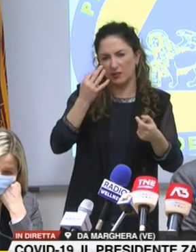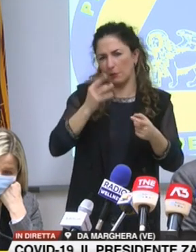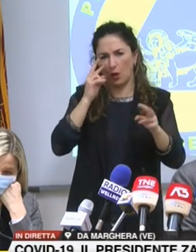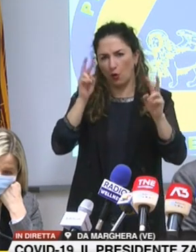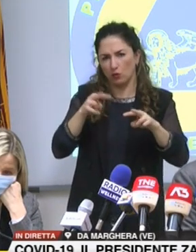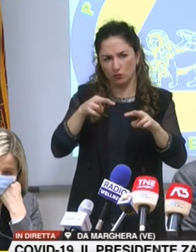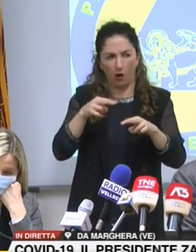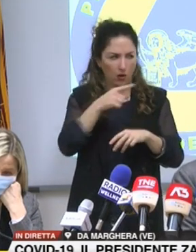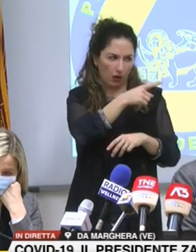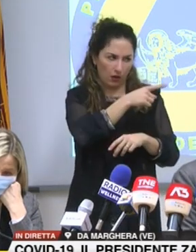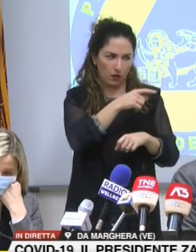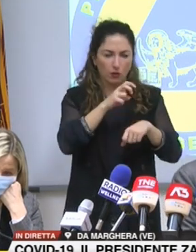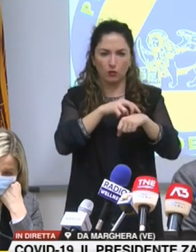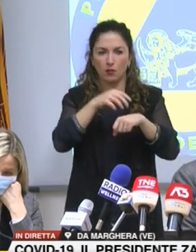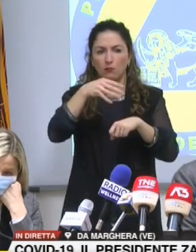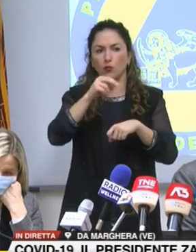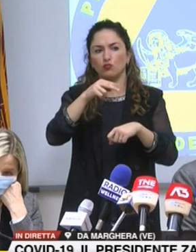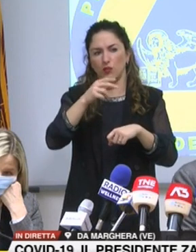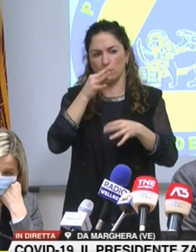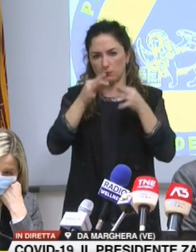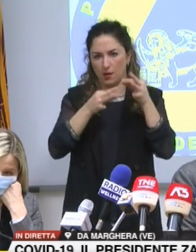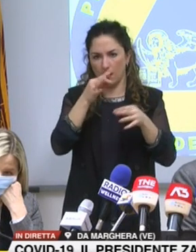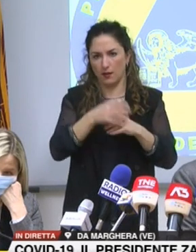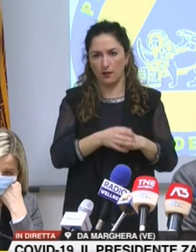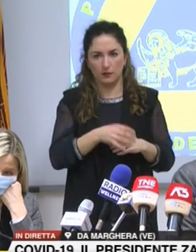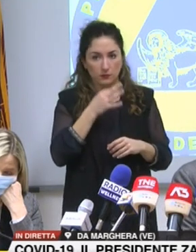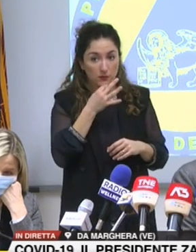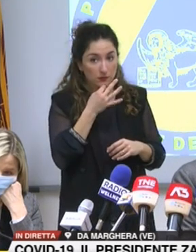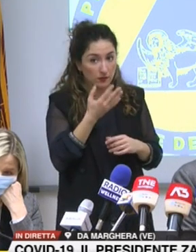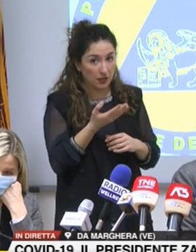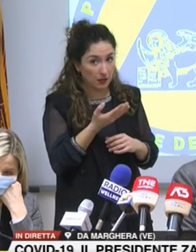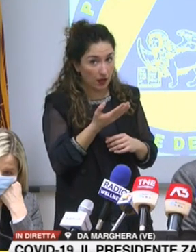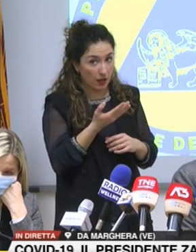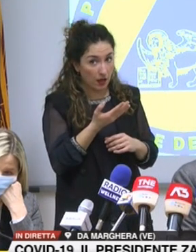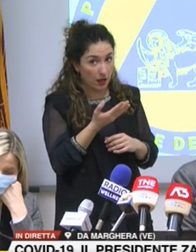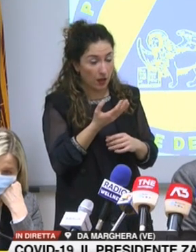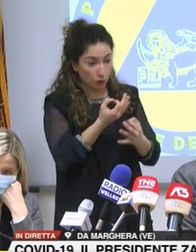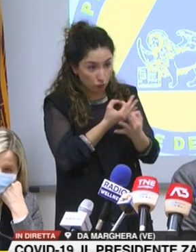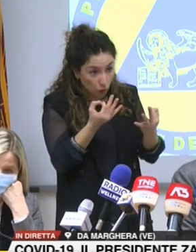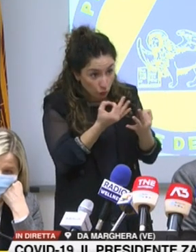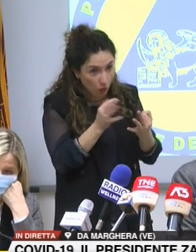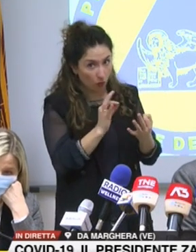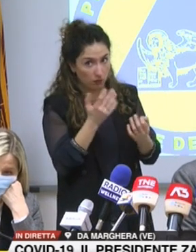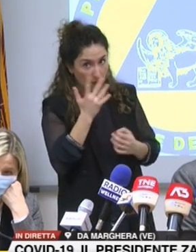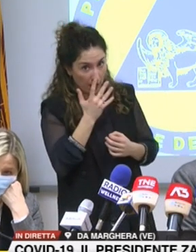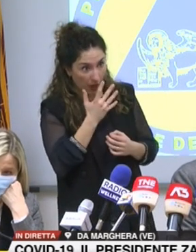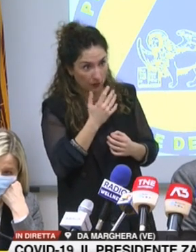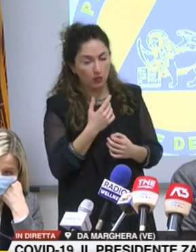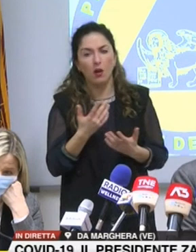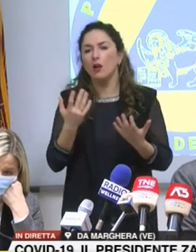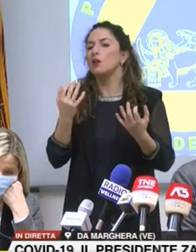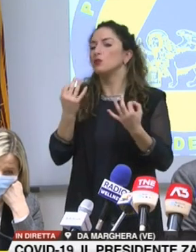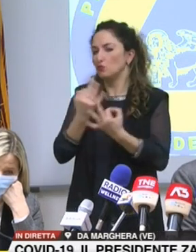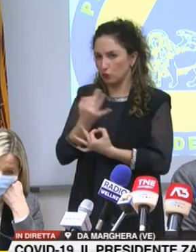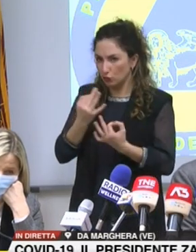controlli, poi ve ne parlerà anche il dottor Mongillo. Sono inappropriati o appropriati? Appropriati, però